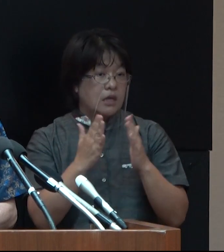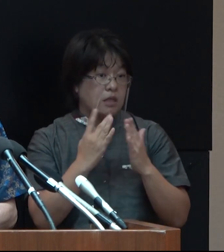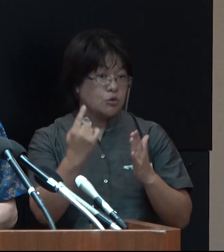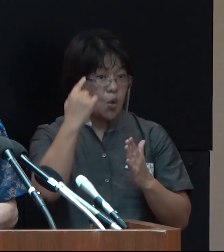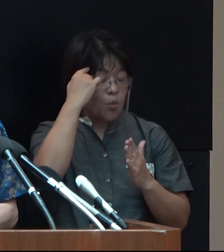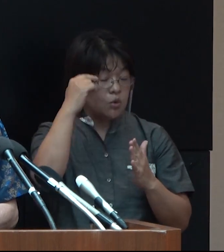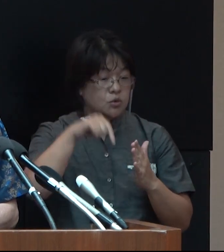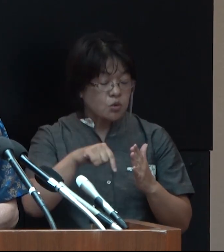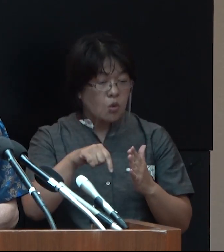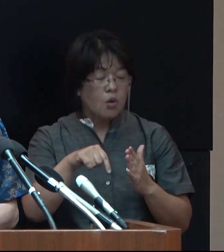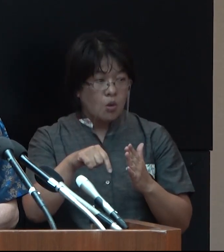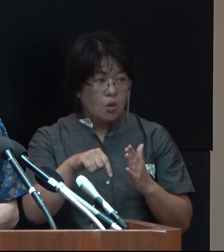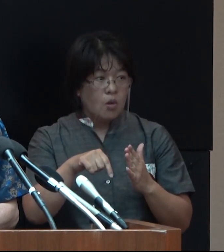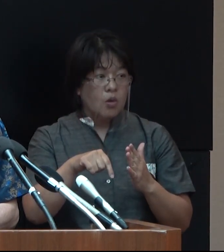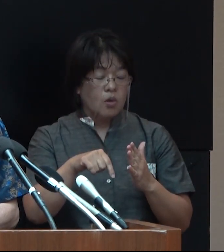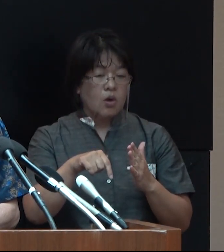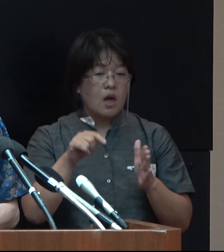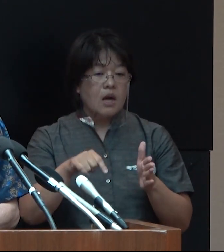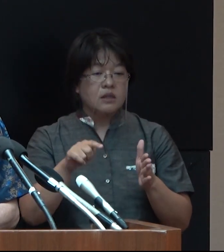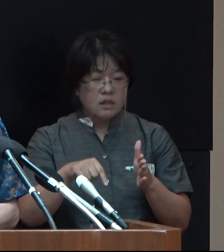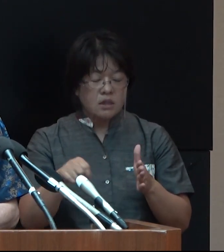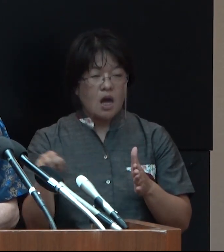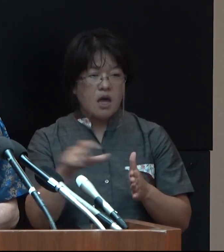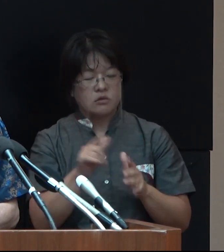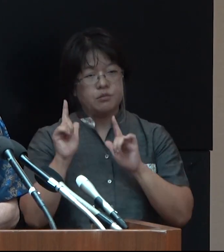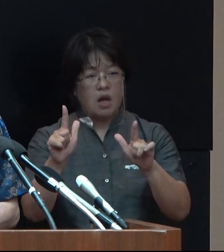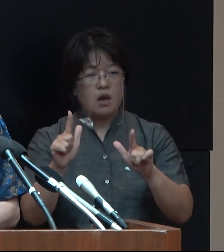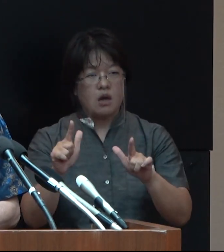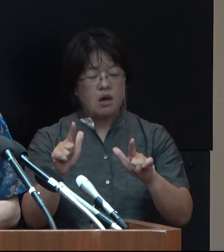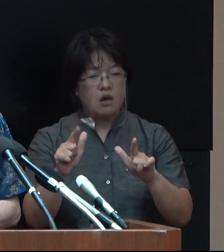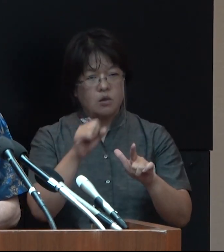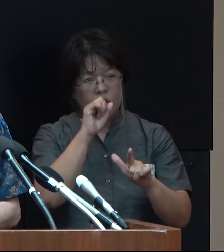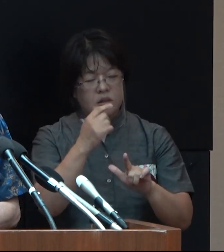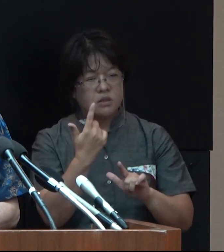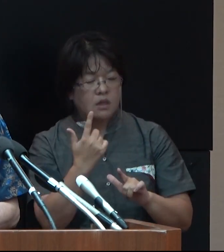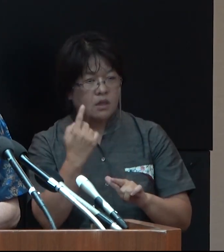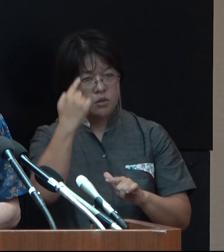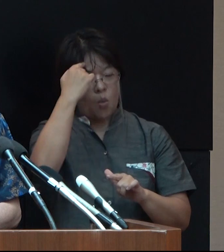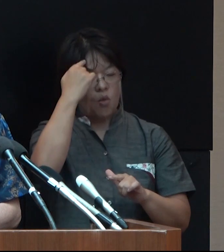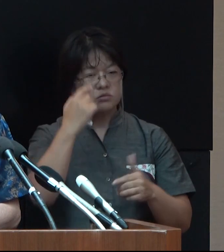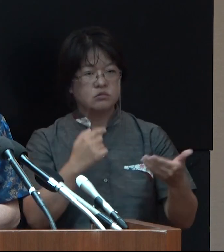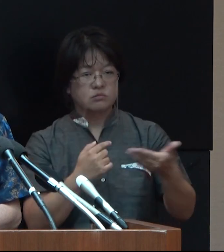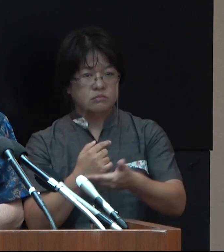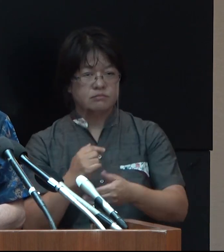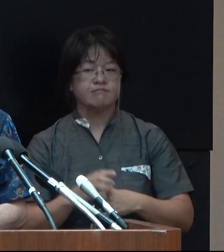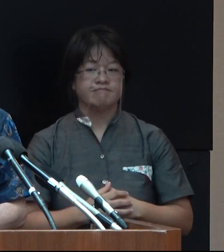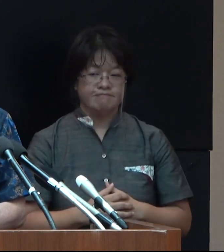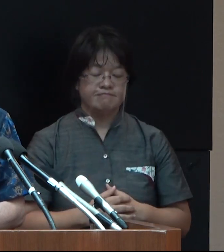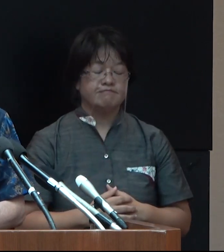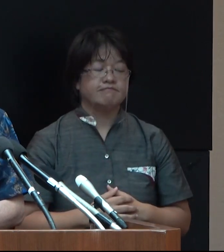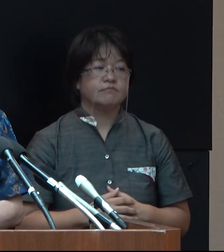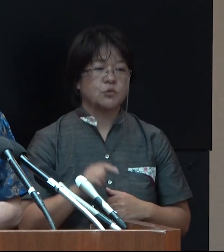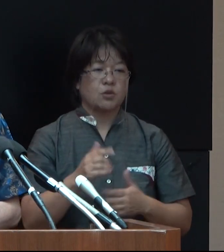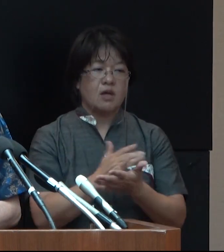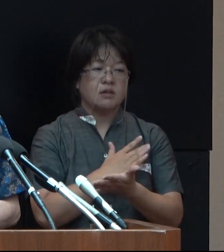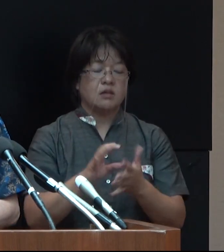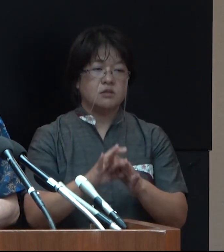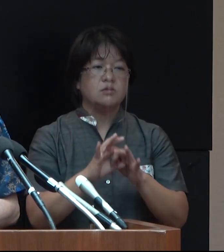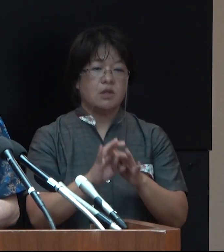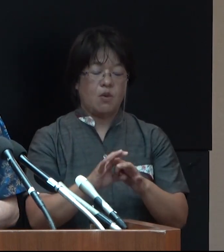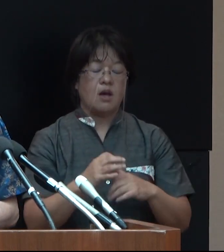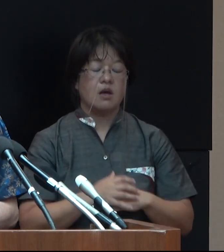懸念も思うかと思う方もあると思うんですが、その点についてはいかがですか。 その判断については、昨日もお話しさせていただきまし